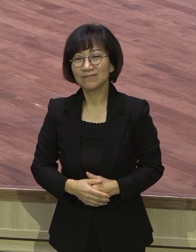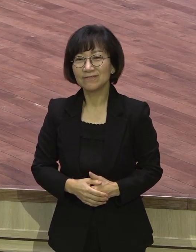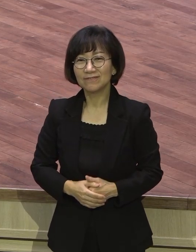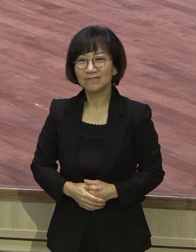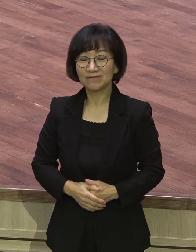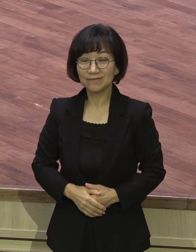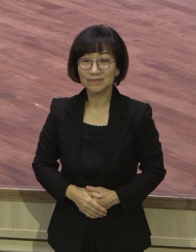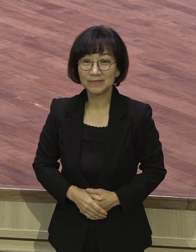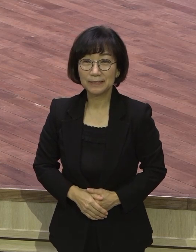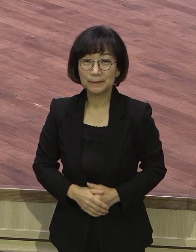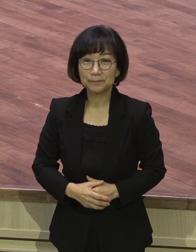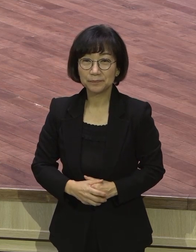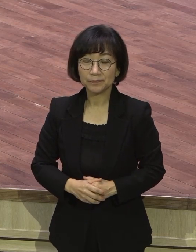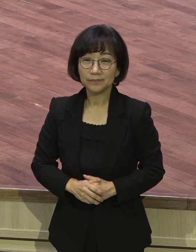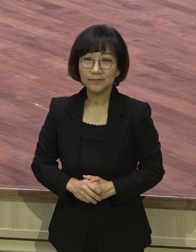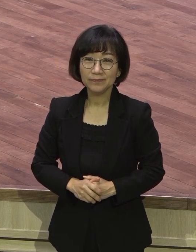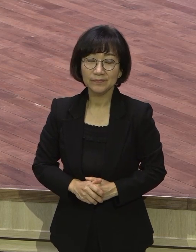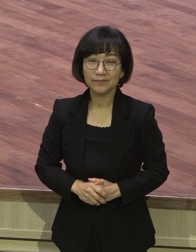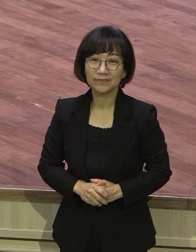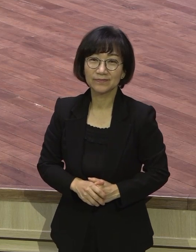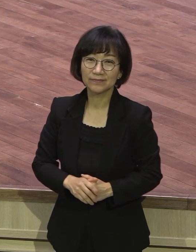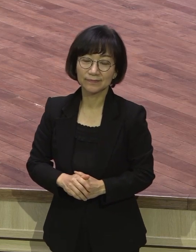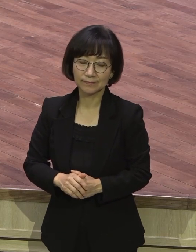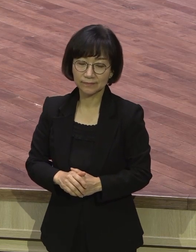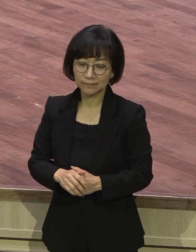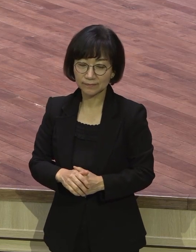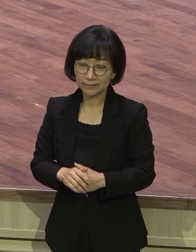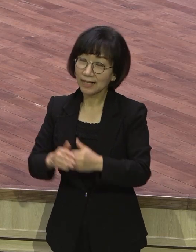하나님의 하나님의